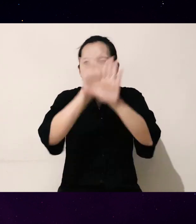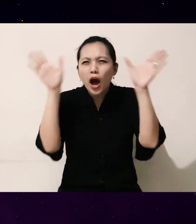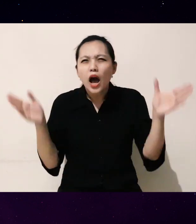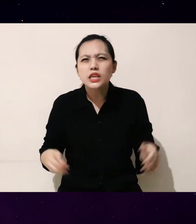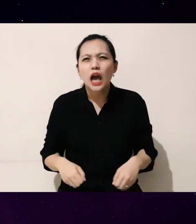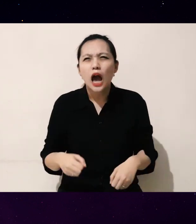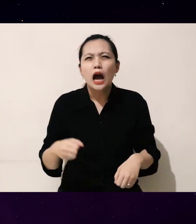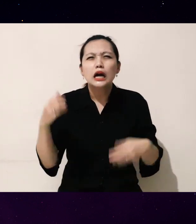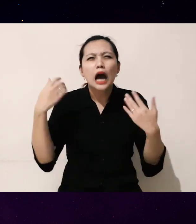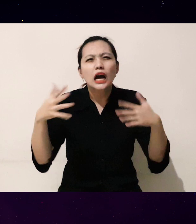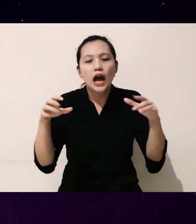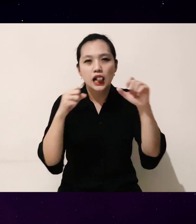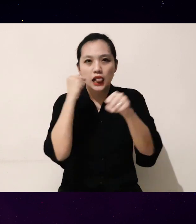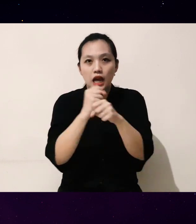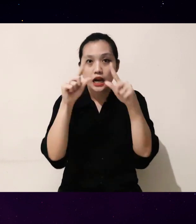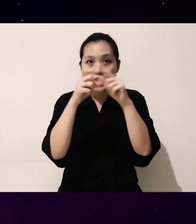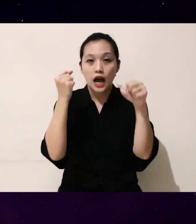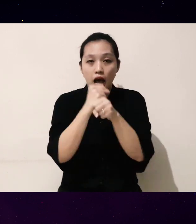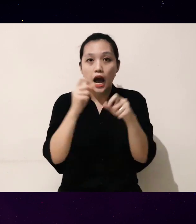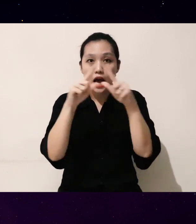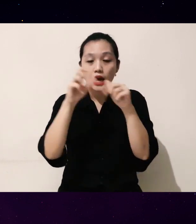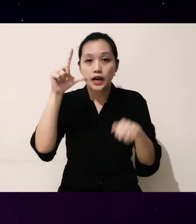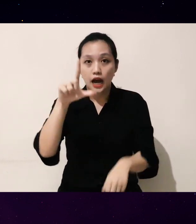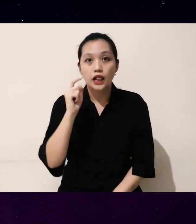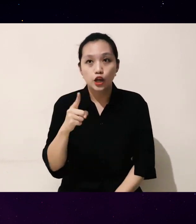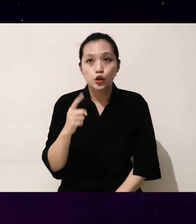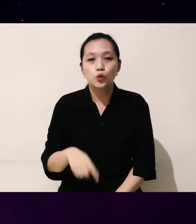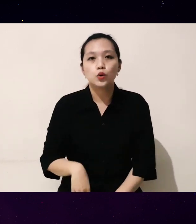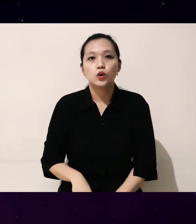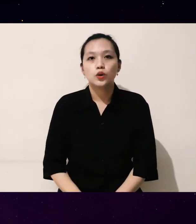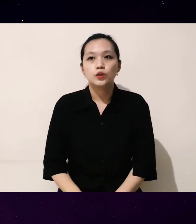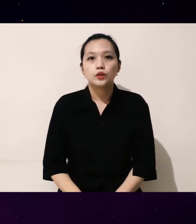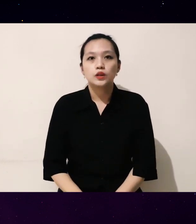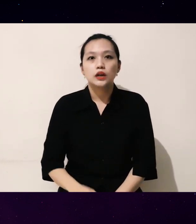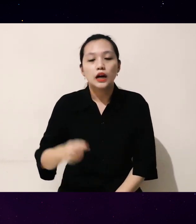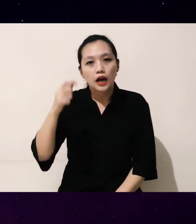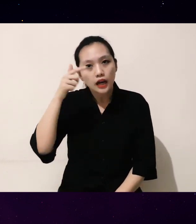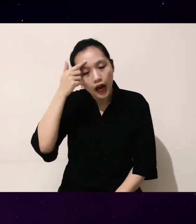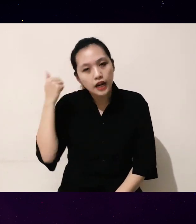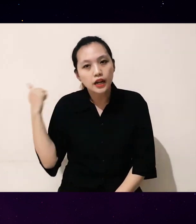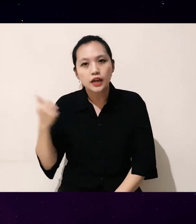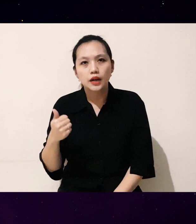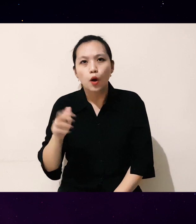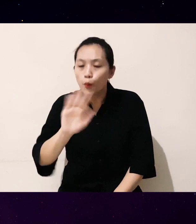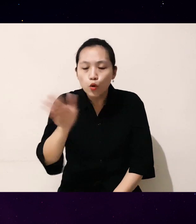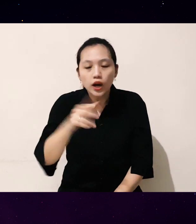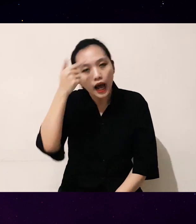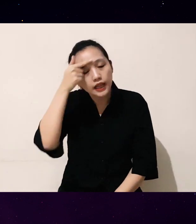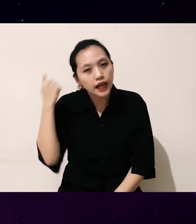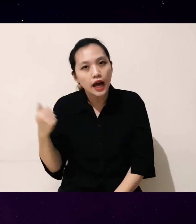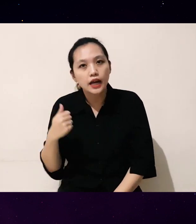kita tidaklah disebabkan oleh besarnya kesulitan yang kita hadapi atau tidak juga